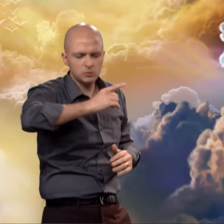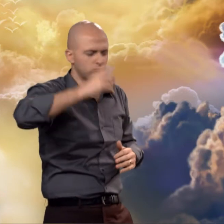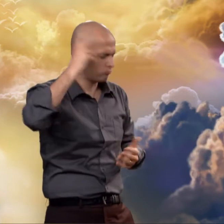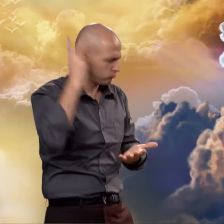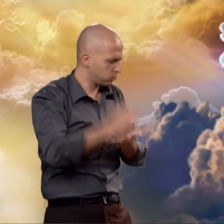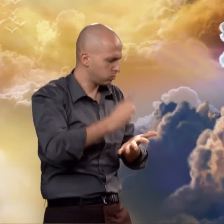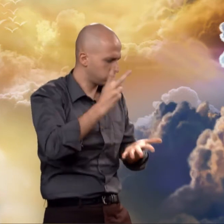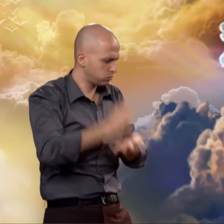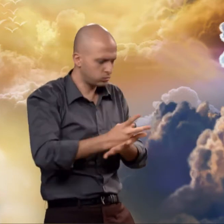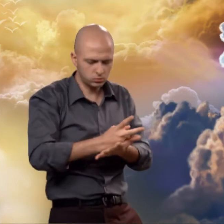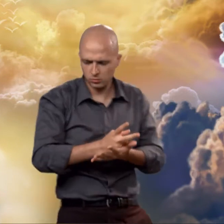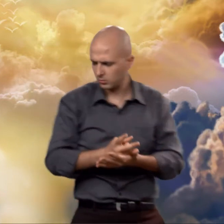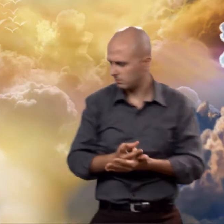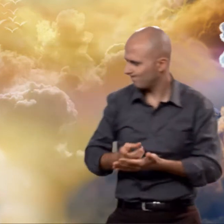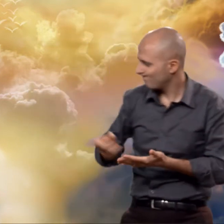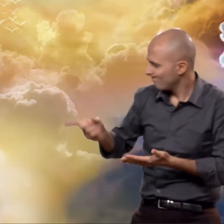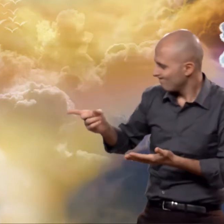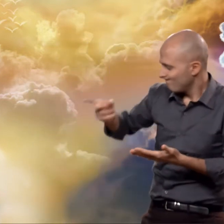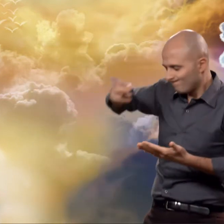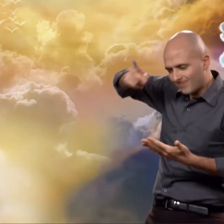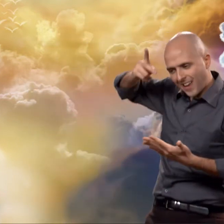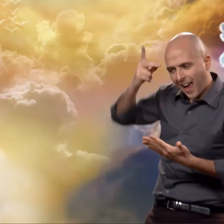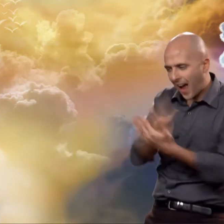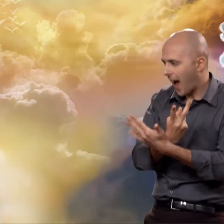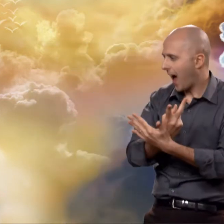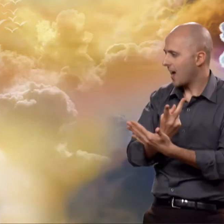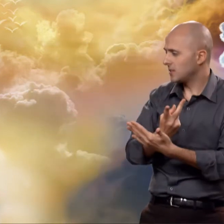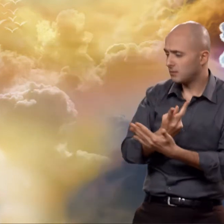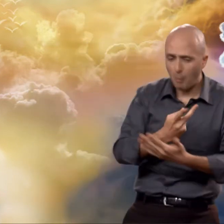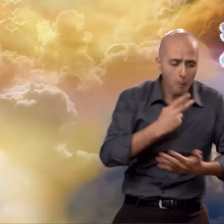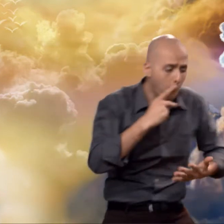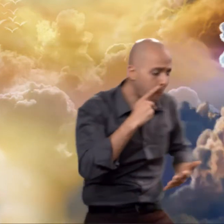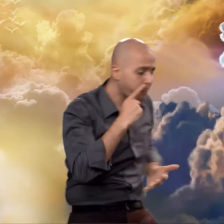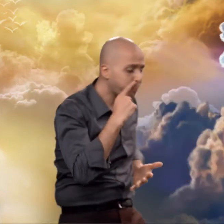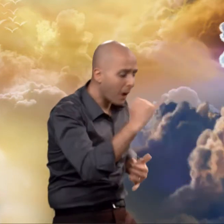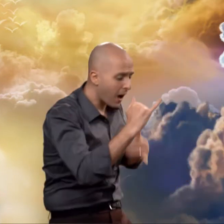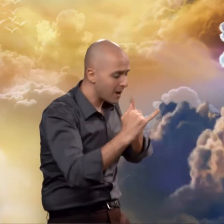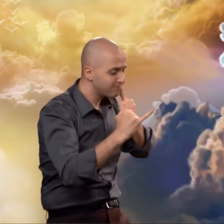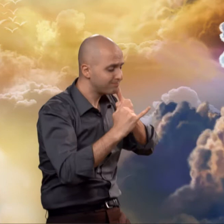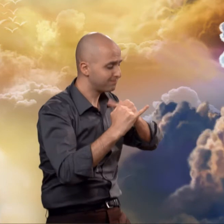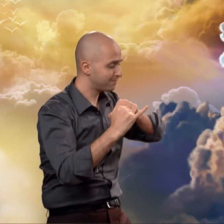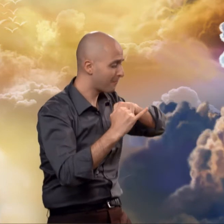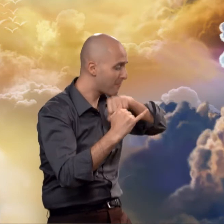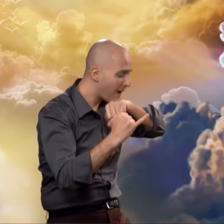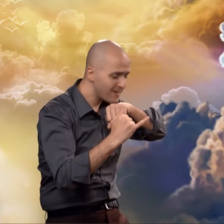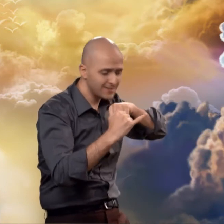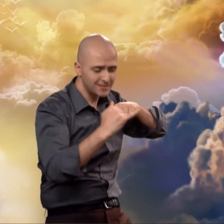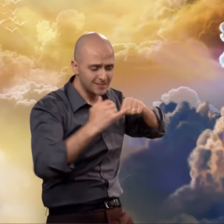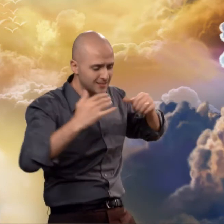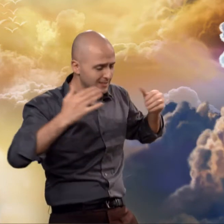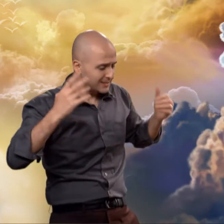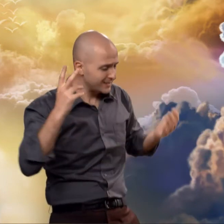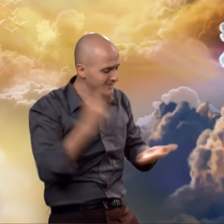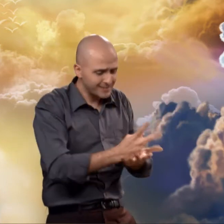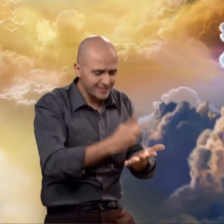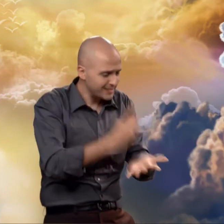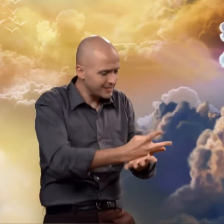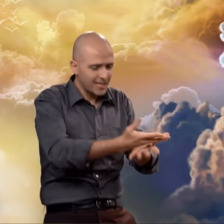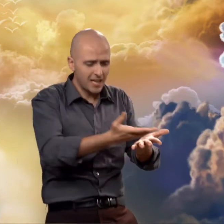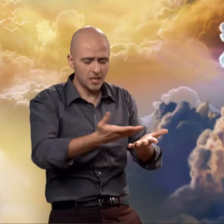grandes líderes não compreendem a questão do sábado? Poucos creem como vocês. Não pode ser que vocês estejam certos